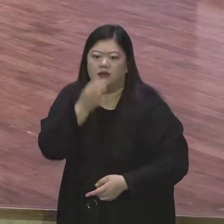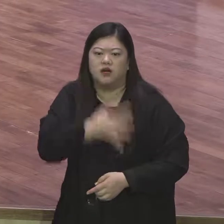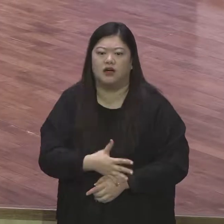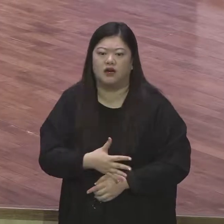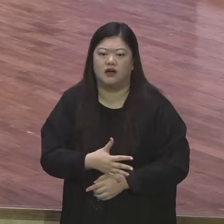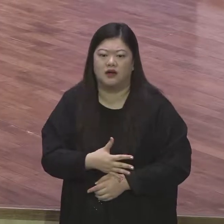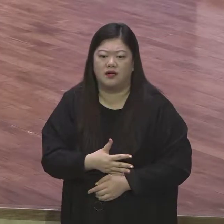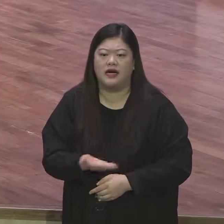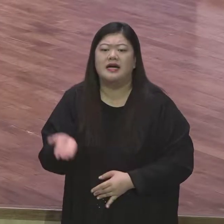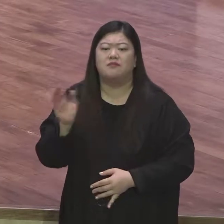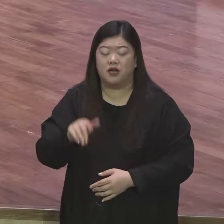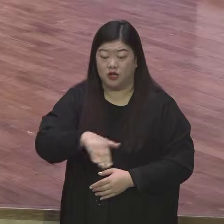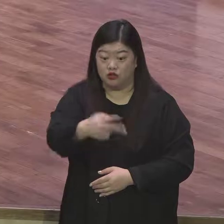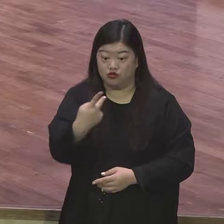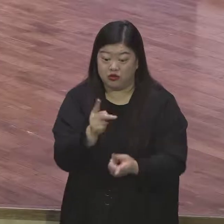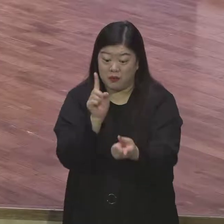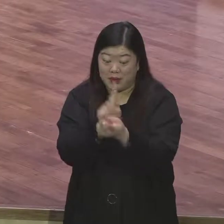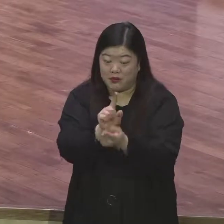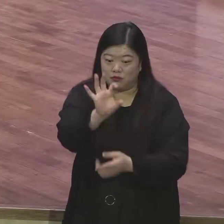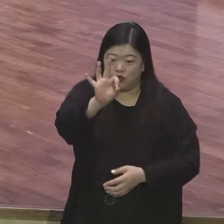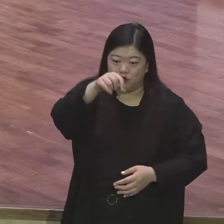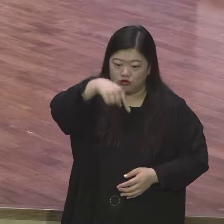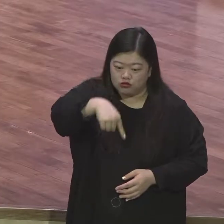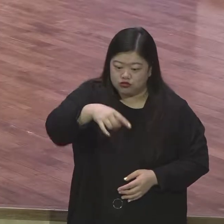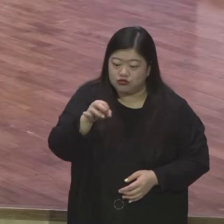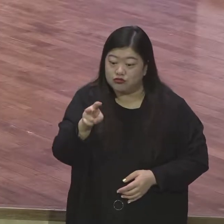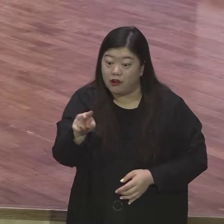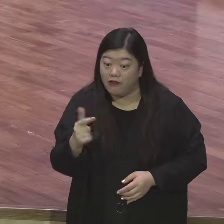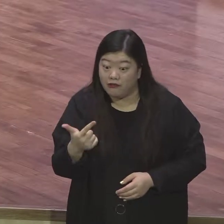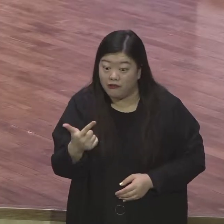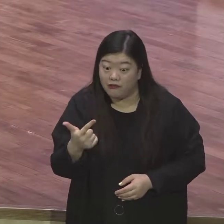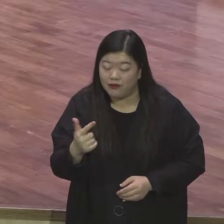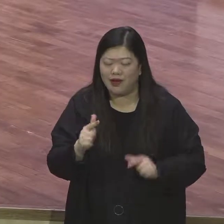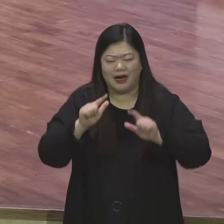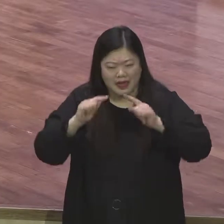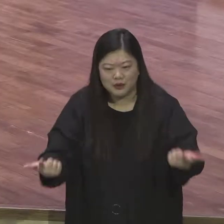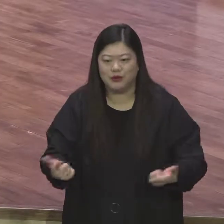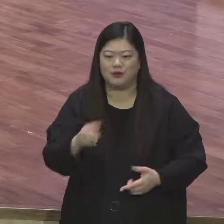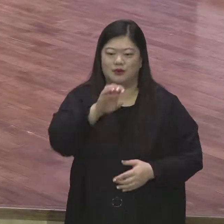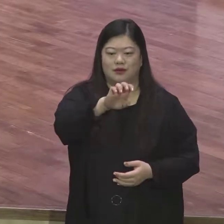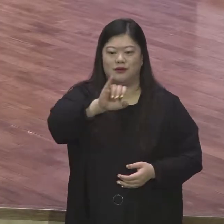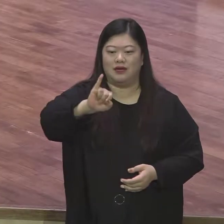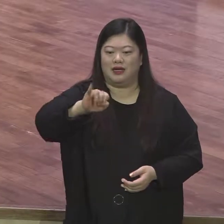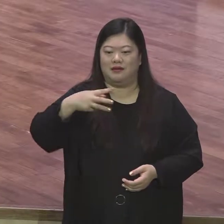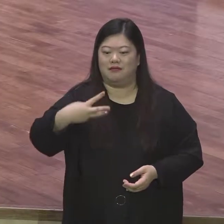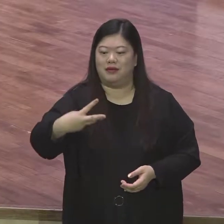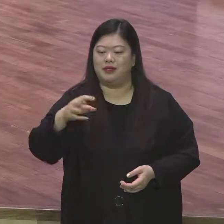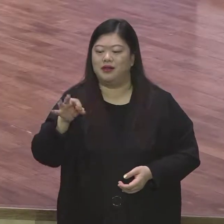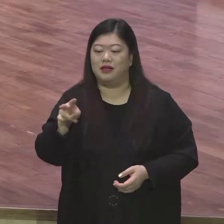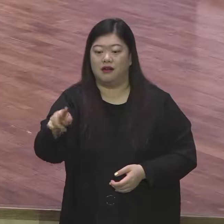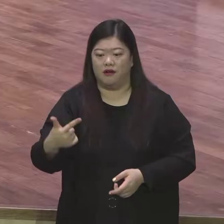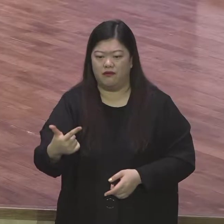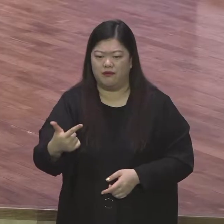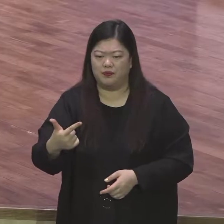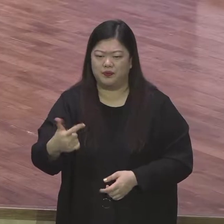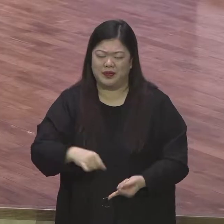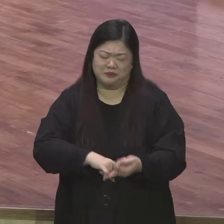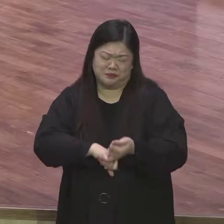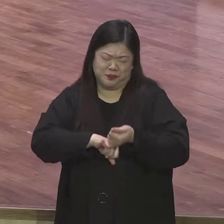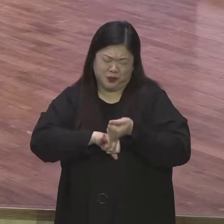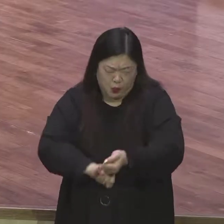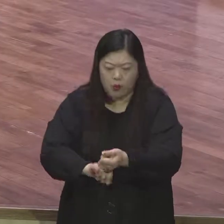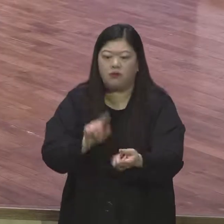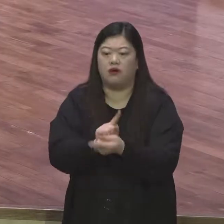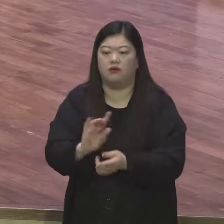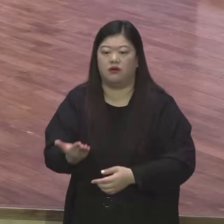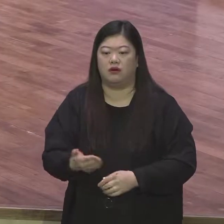우리 만남은 필연적 만남이야. 만나게 되어 있어요. 만날 수밖에 없었어요.